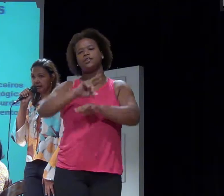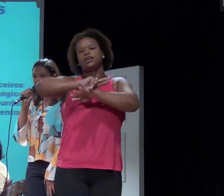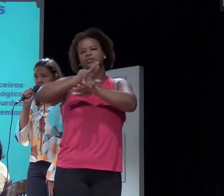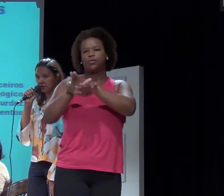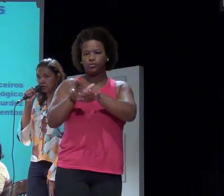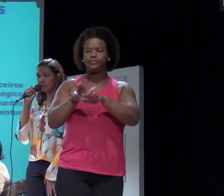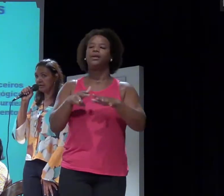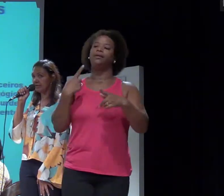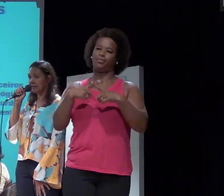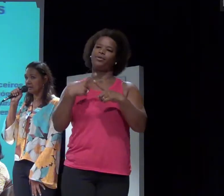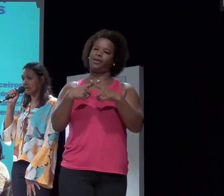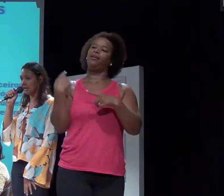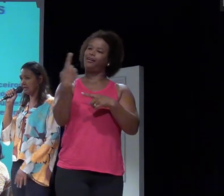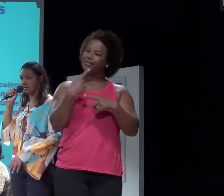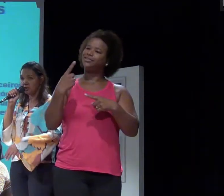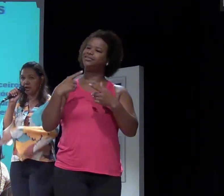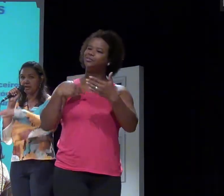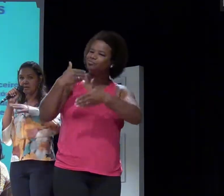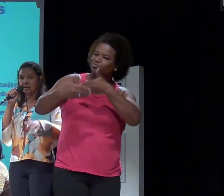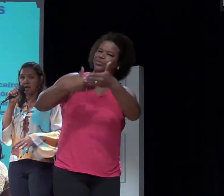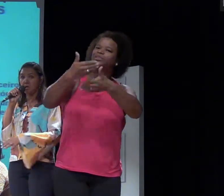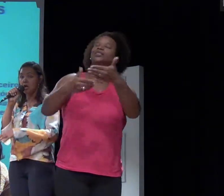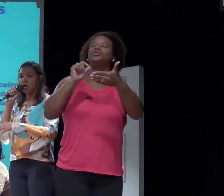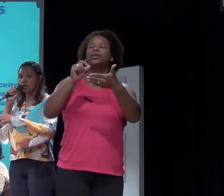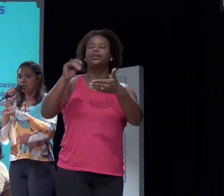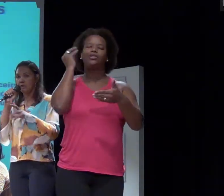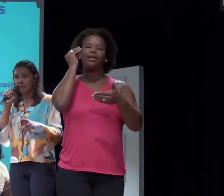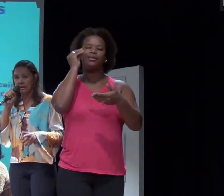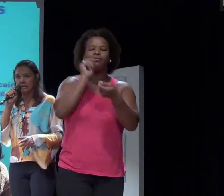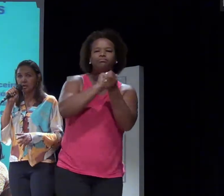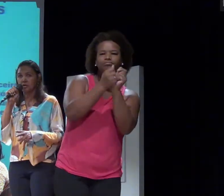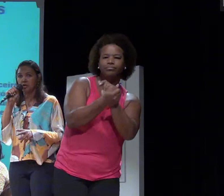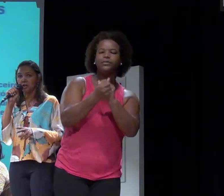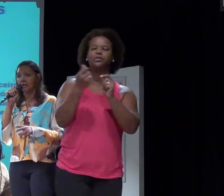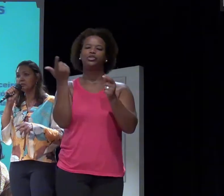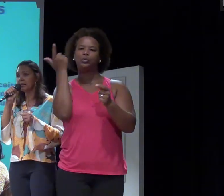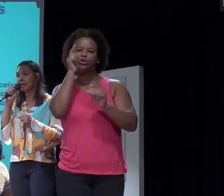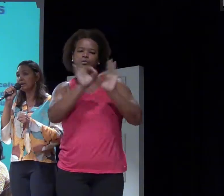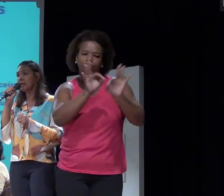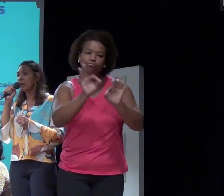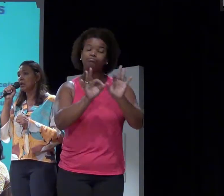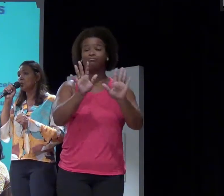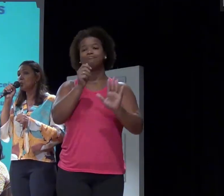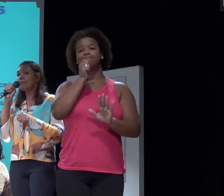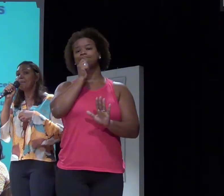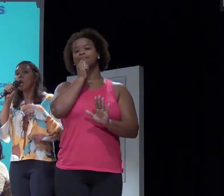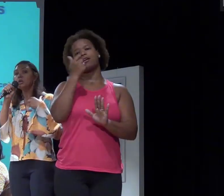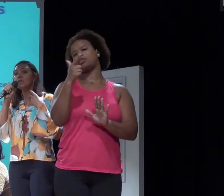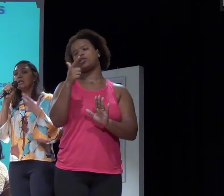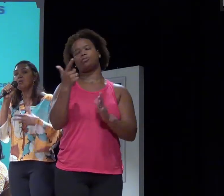porque até então a gente ainda está nesse processo realmente de adequação, de complementação, a gente ainda não tem